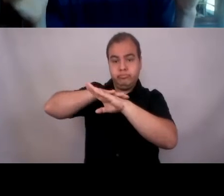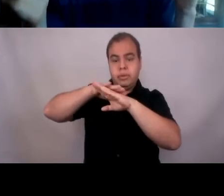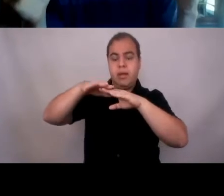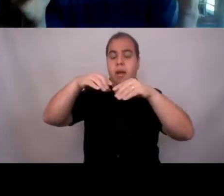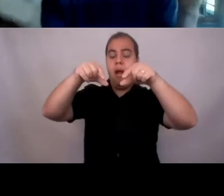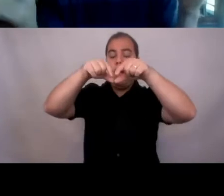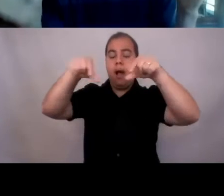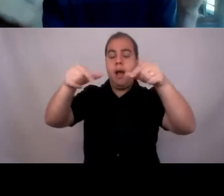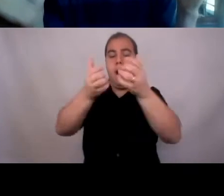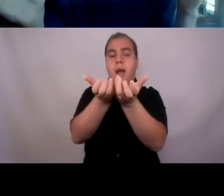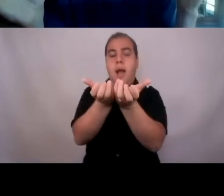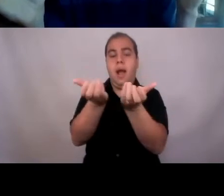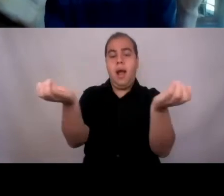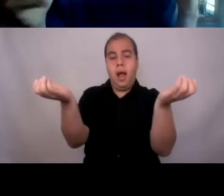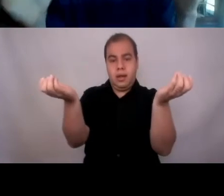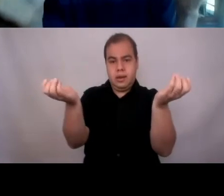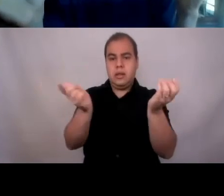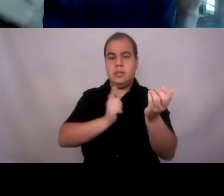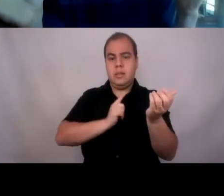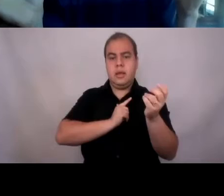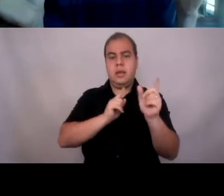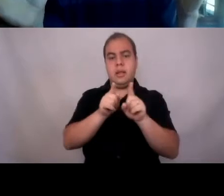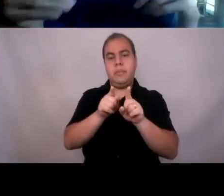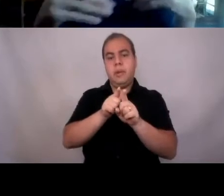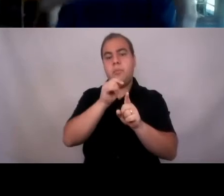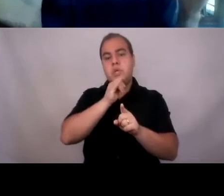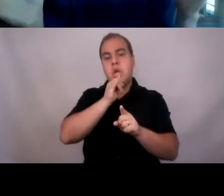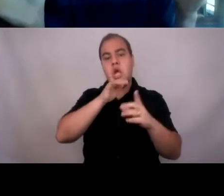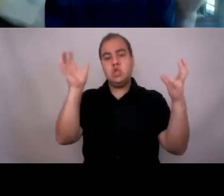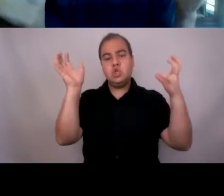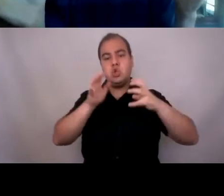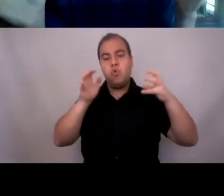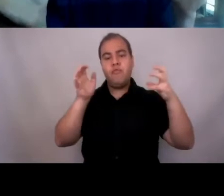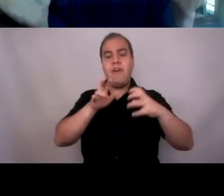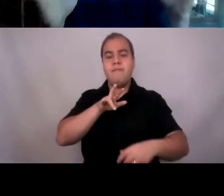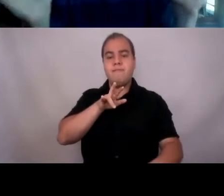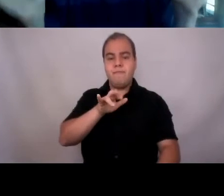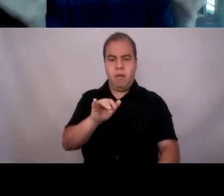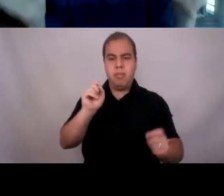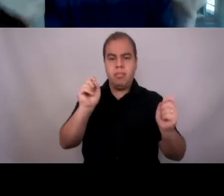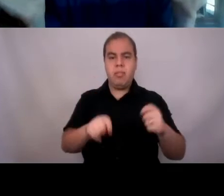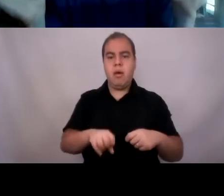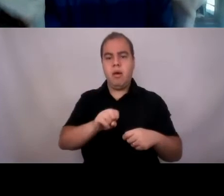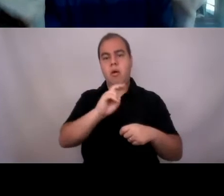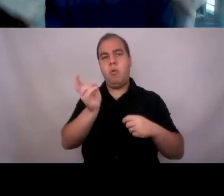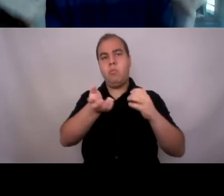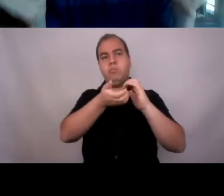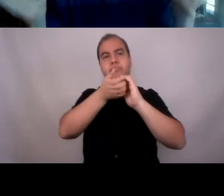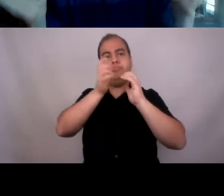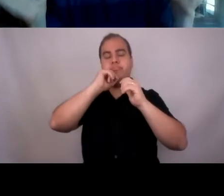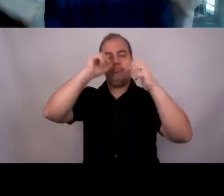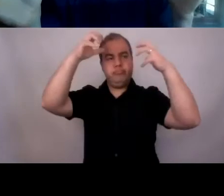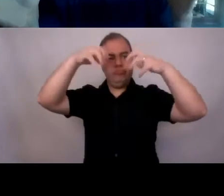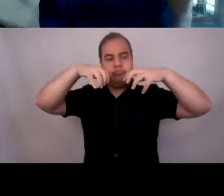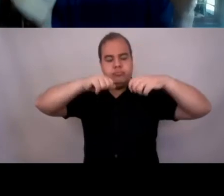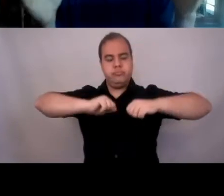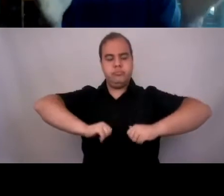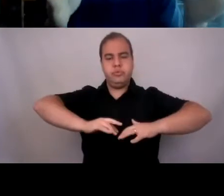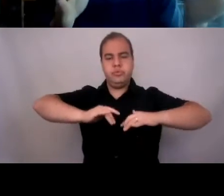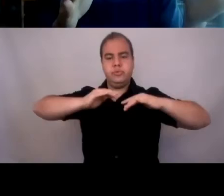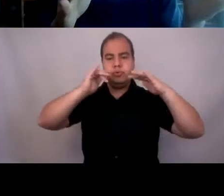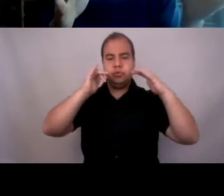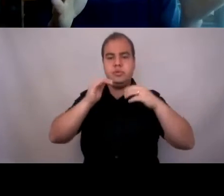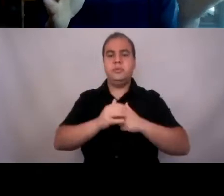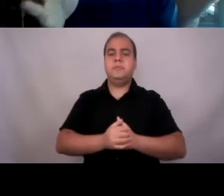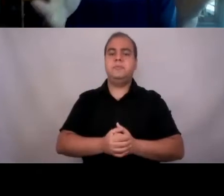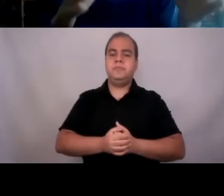dizer, bom, de tanto em tanto vai chover e vai transbordar a calha do telhado, mas não é nenhum grande problema. Quando a gente está